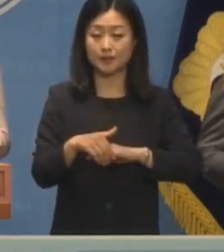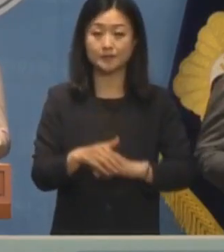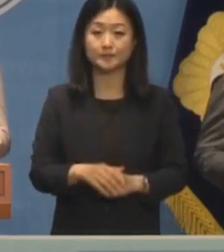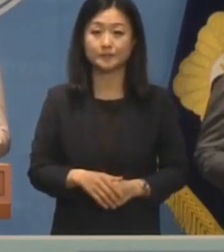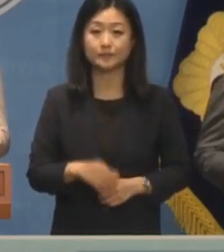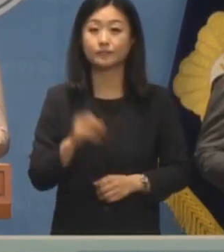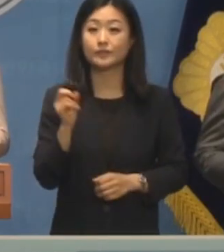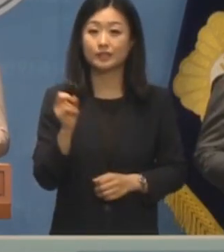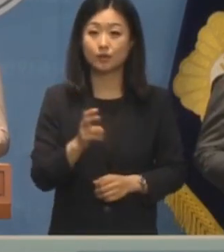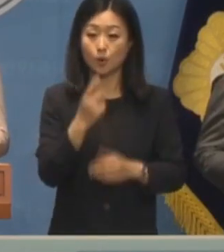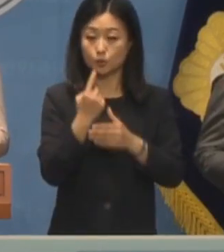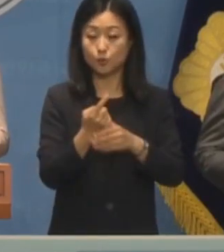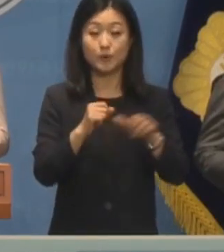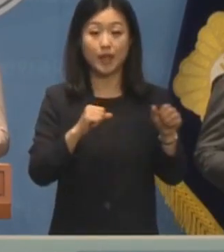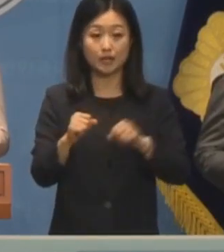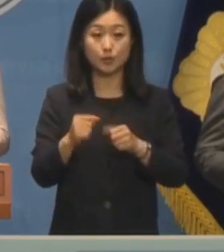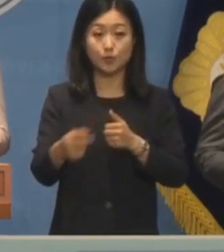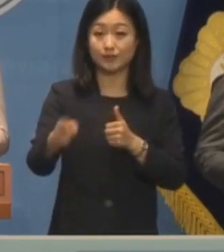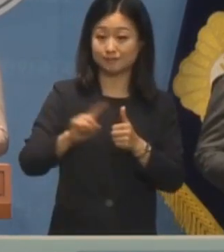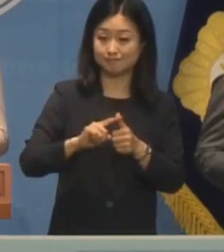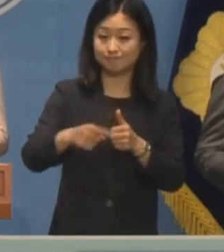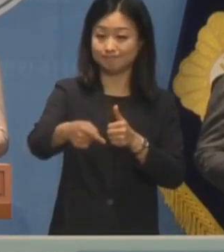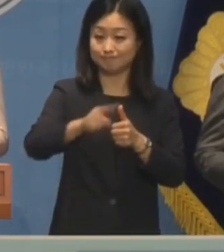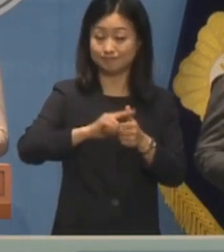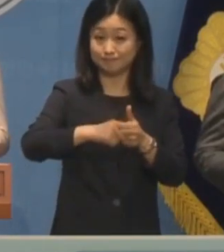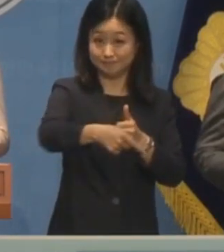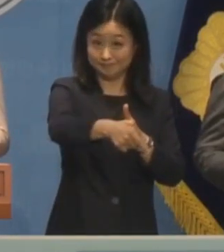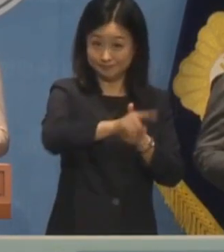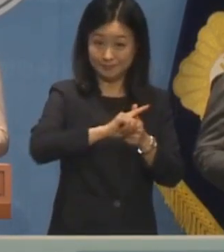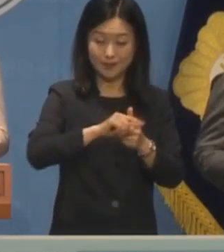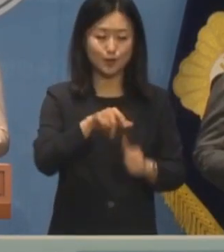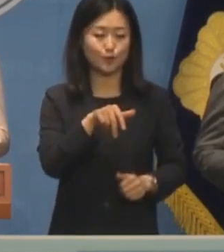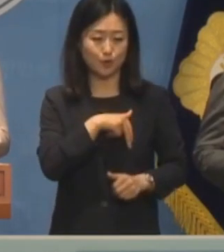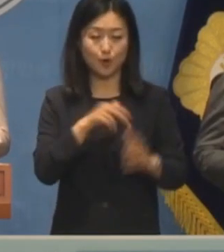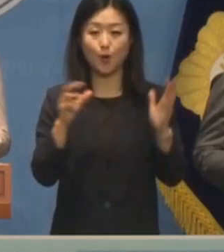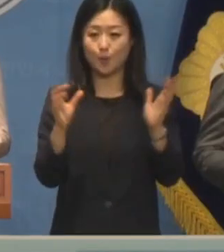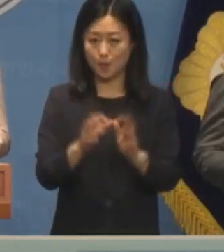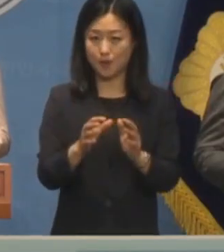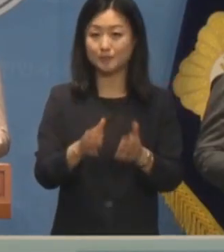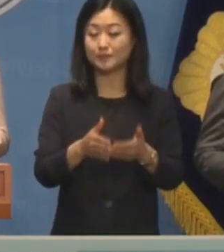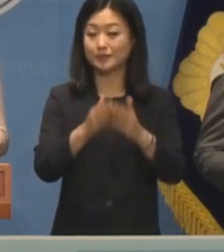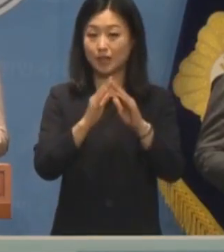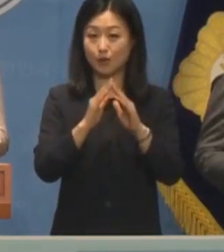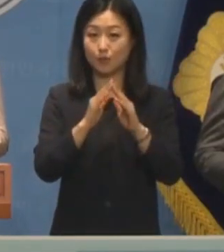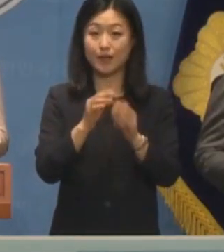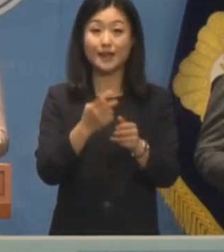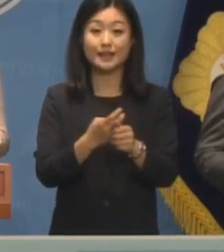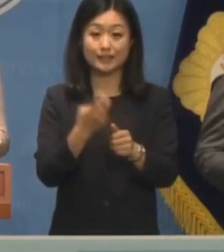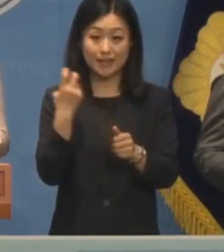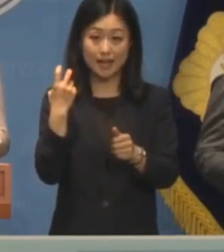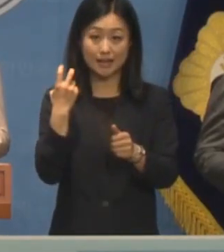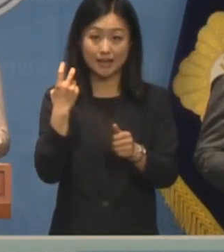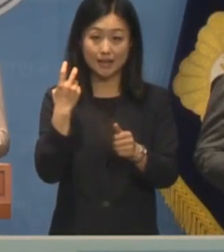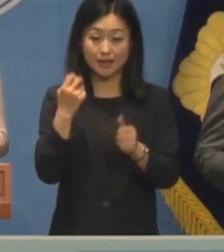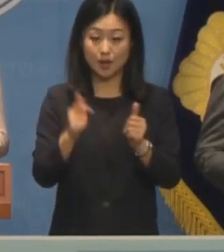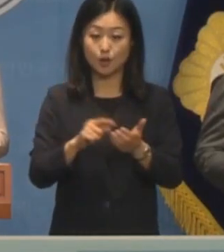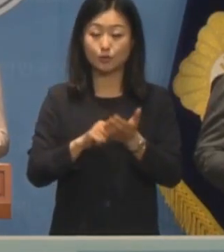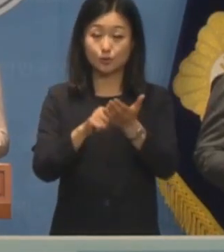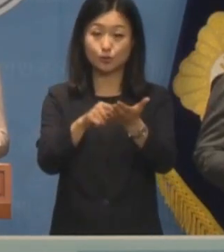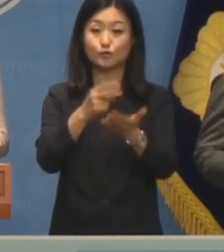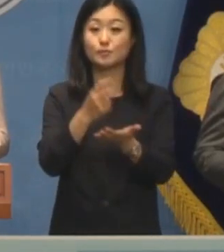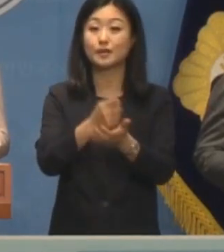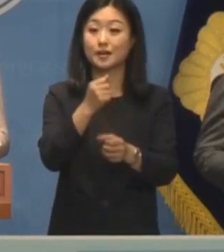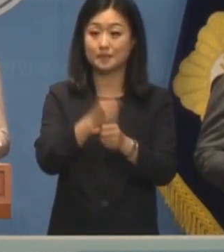또한 촛불행동과 함께하는 국회의 모임을 정식 발족하고 탄핵 소추안 발의에 돌입할